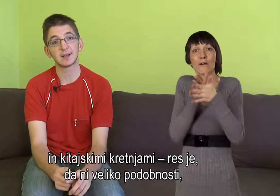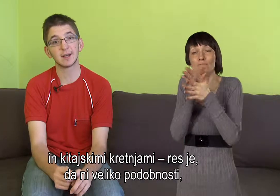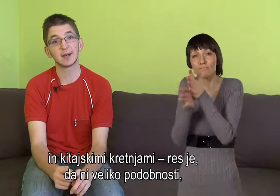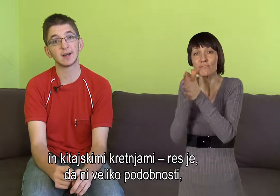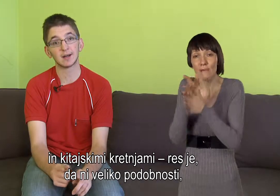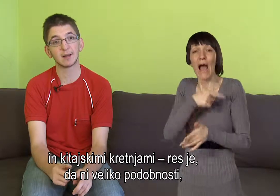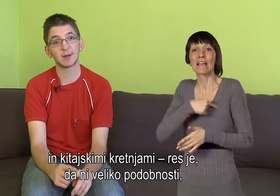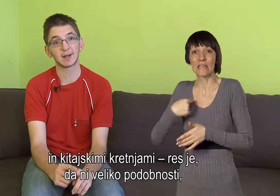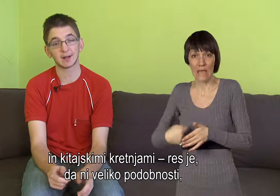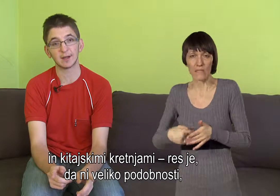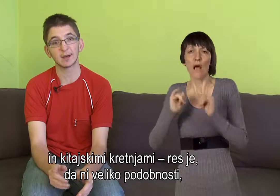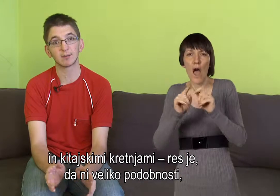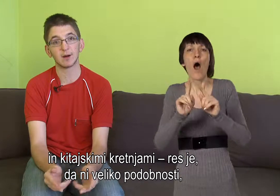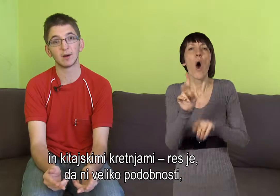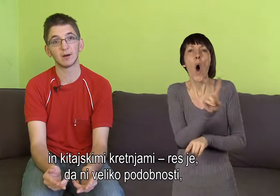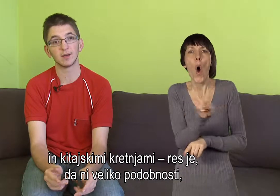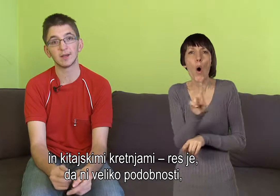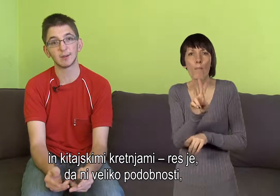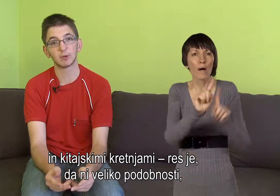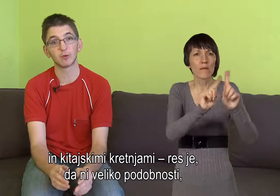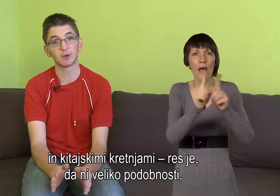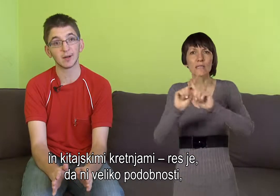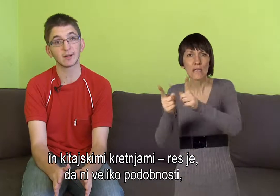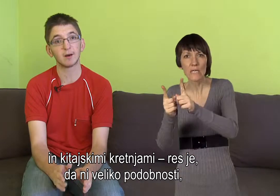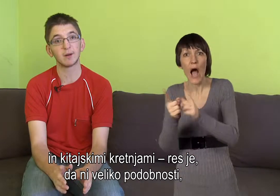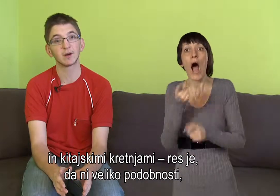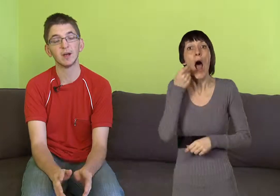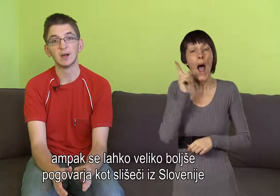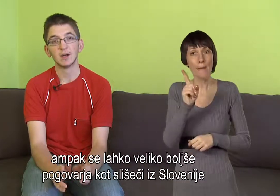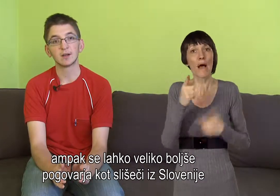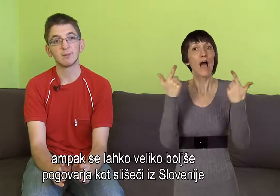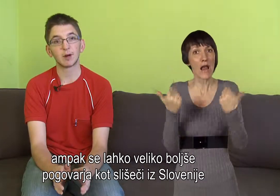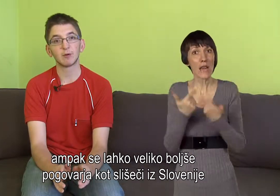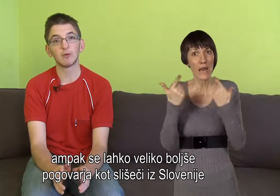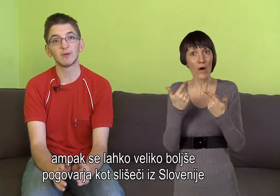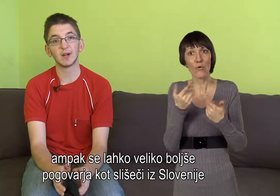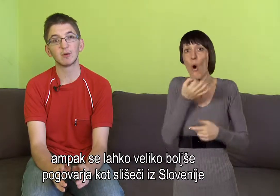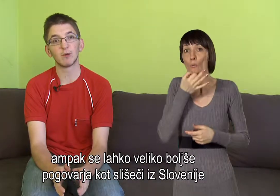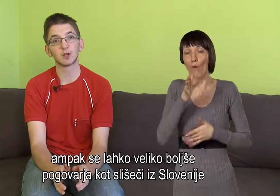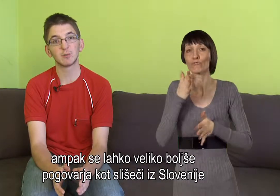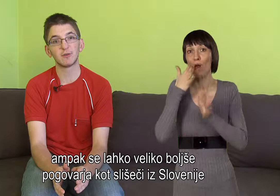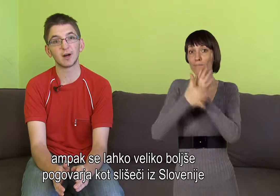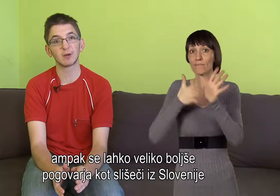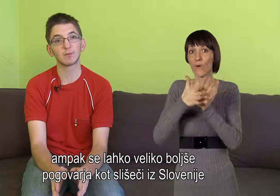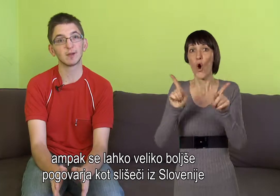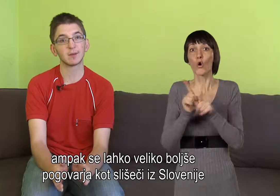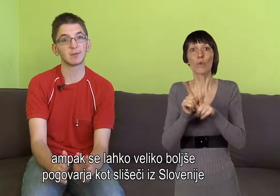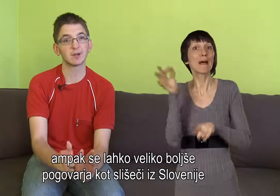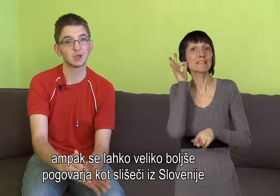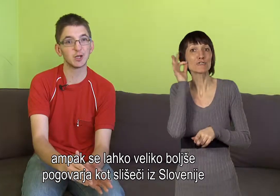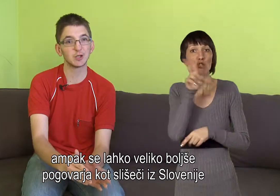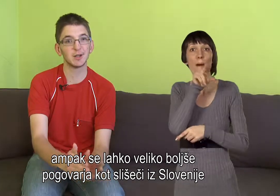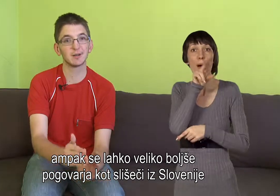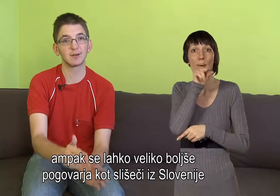kleriki, res pa je, da je razlika, pa neke podobnosti je res, ampak se pa lahko veliko boljše pogovarjajo, kot pa